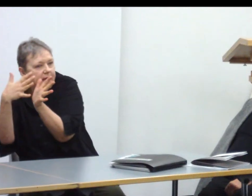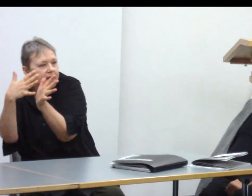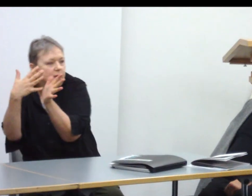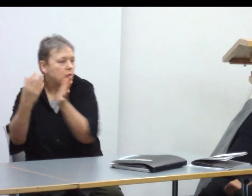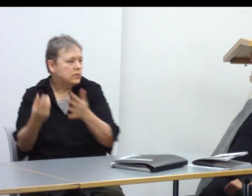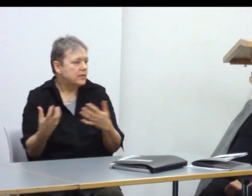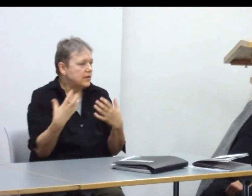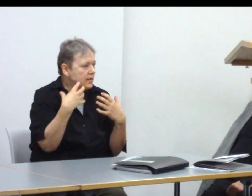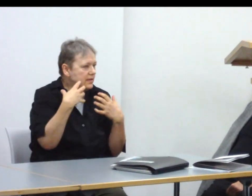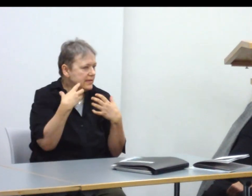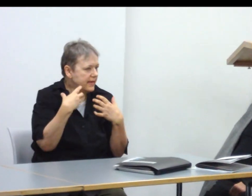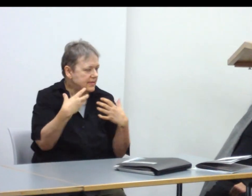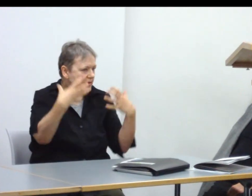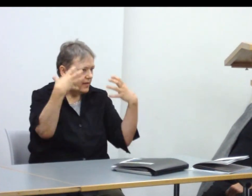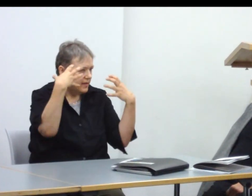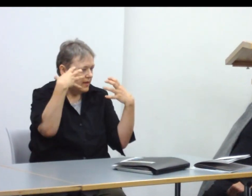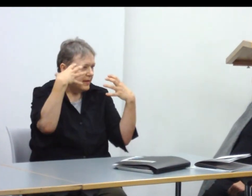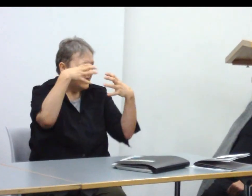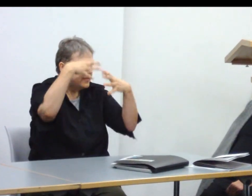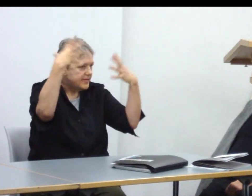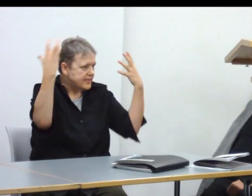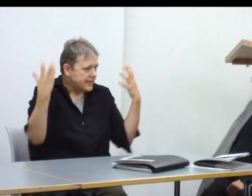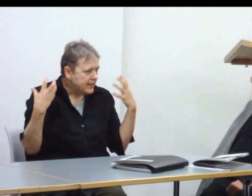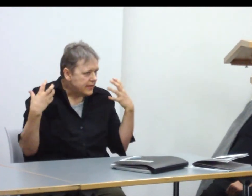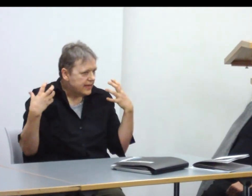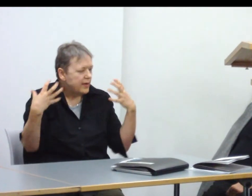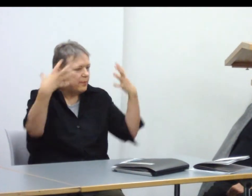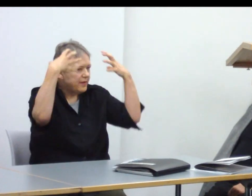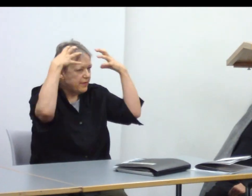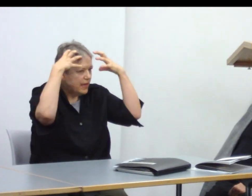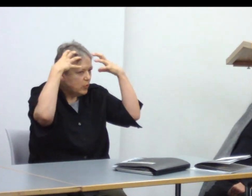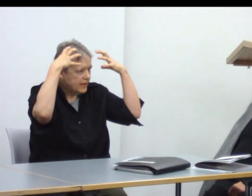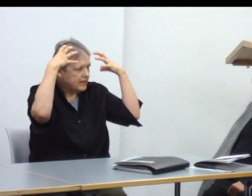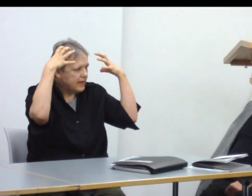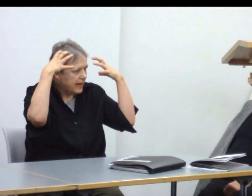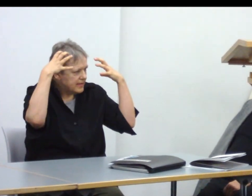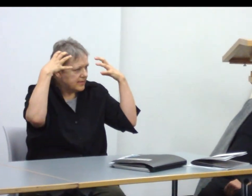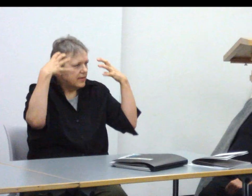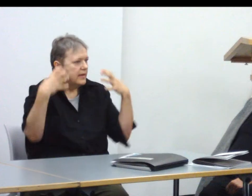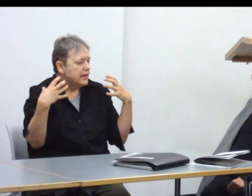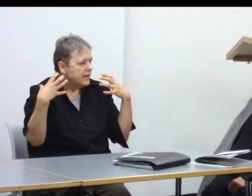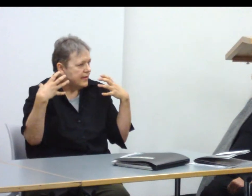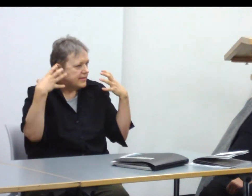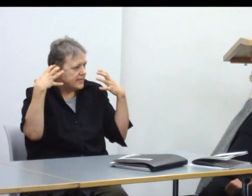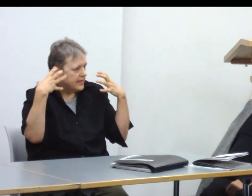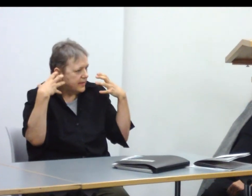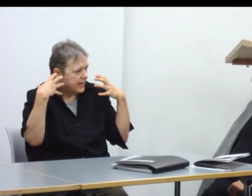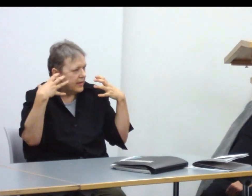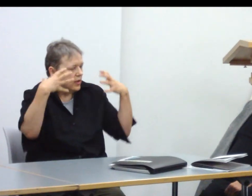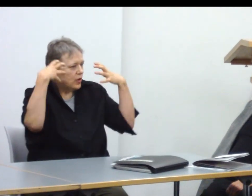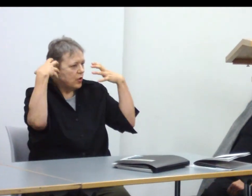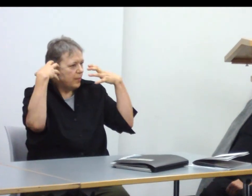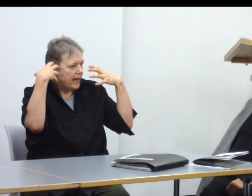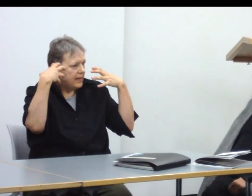bewege, und das heißt, ich inszeniere Bewegung im Geist, ich inszeniere meine